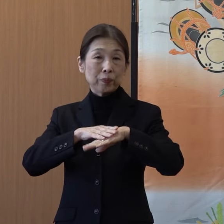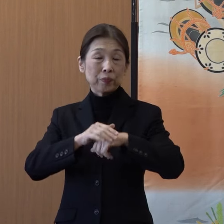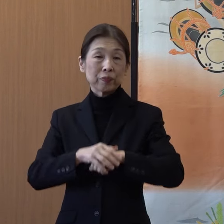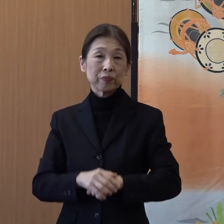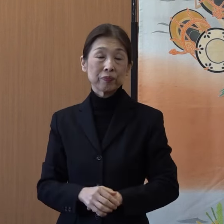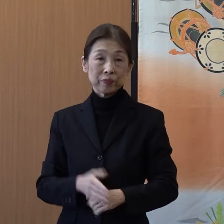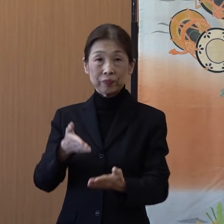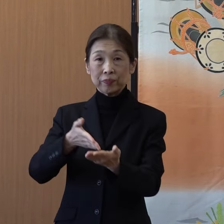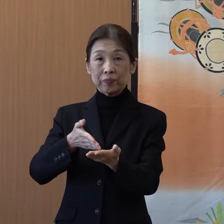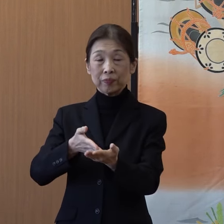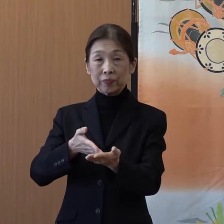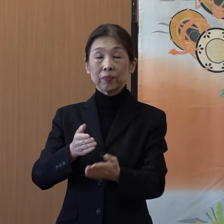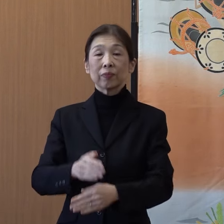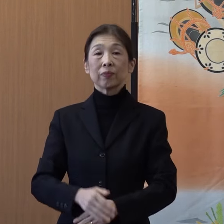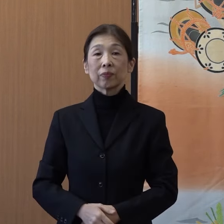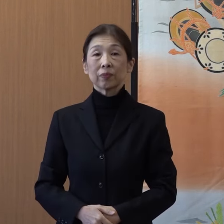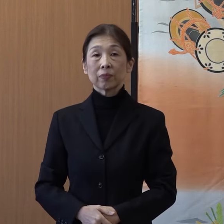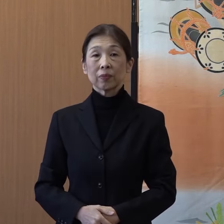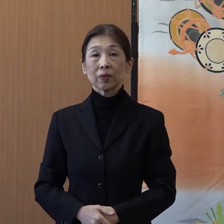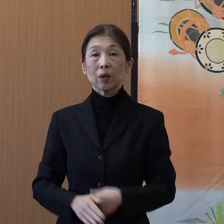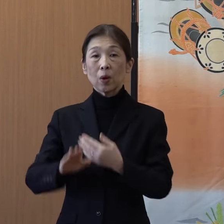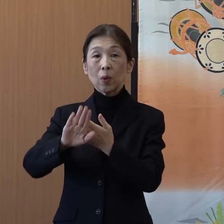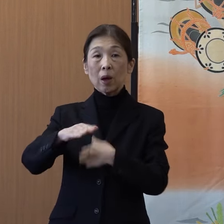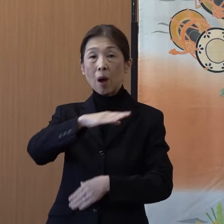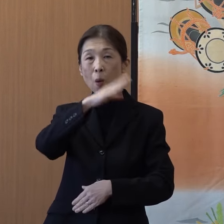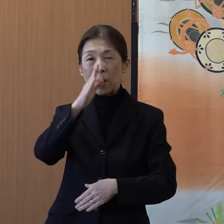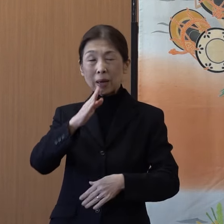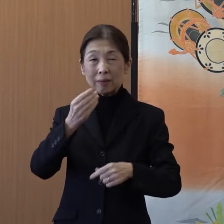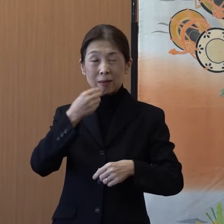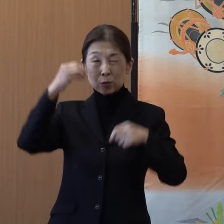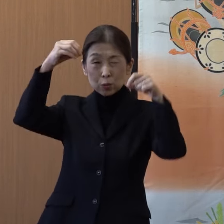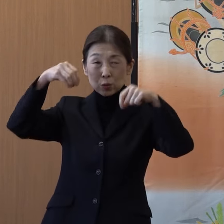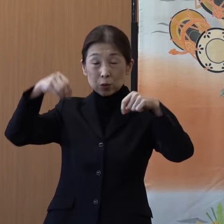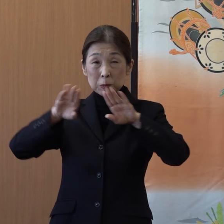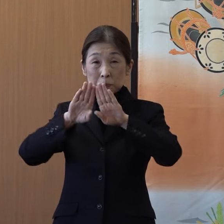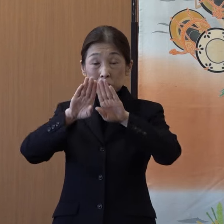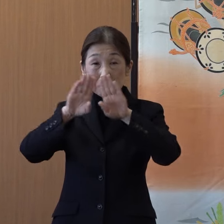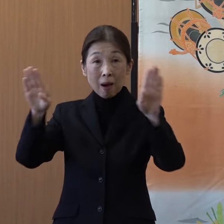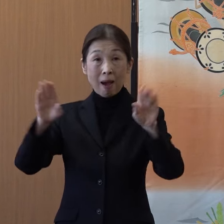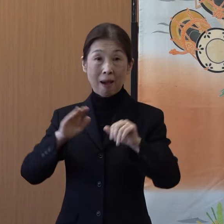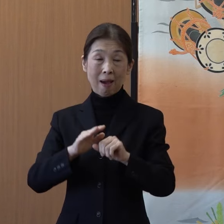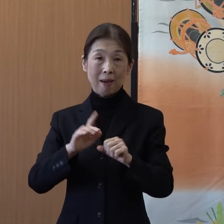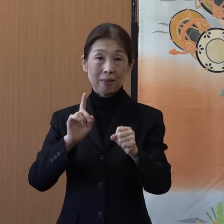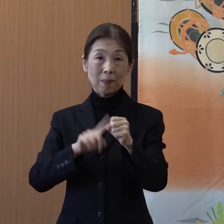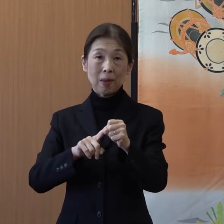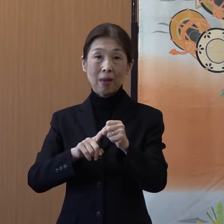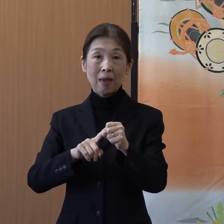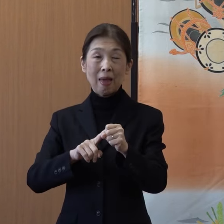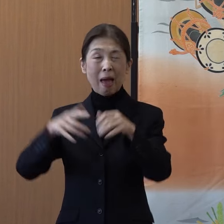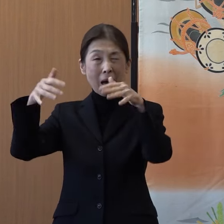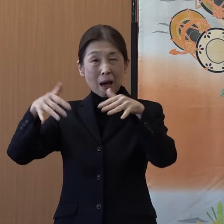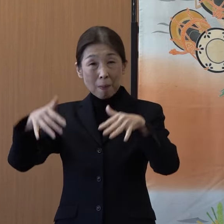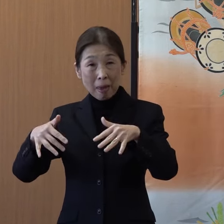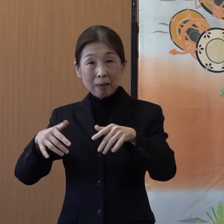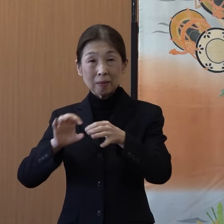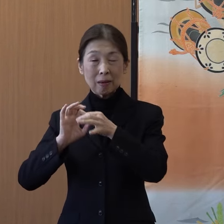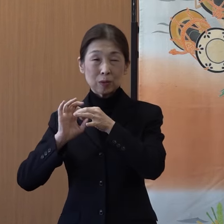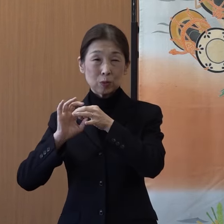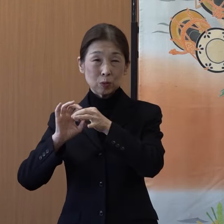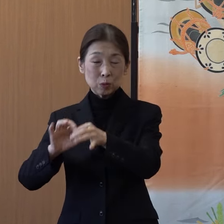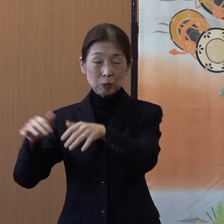説明であります。これから本格的な梅雨の時期を迎え、豪雨や長雨